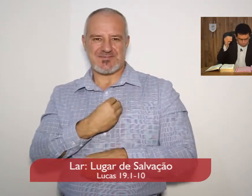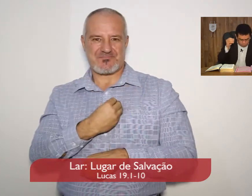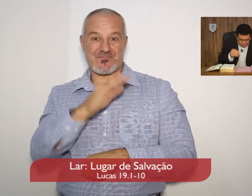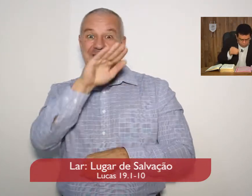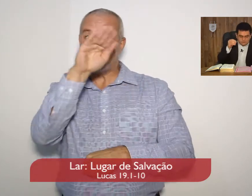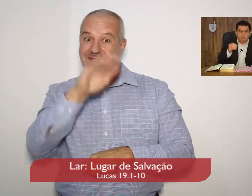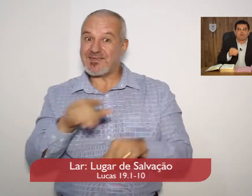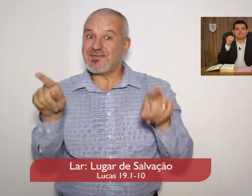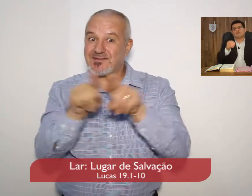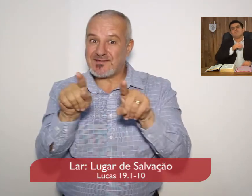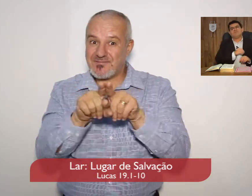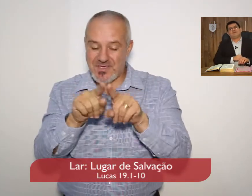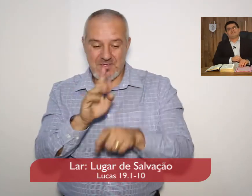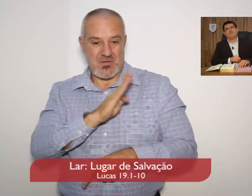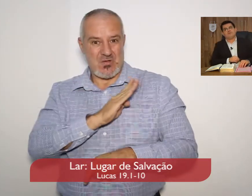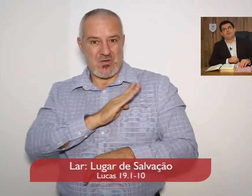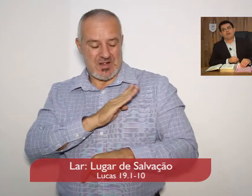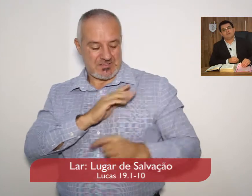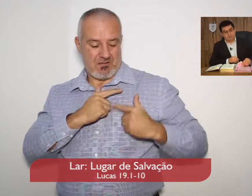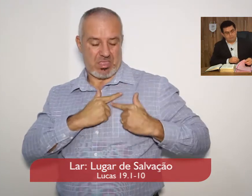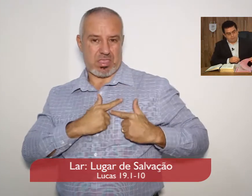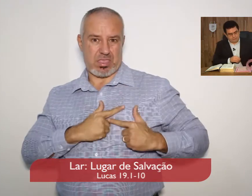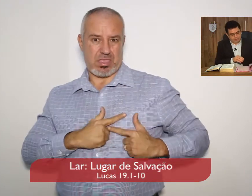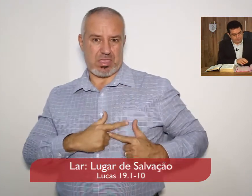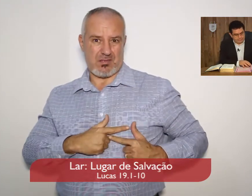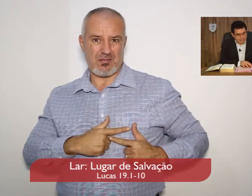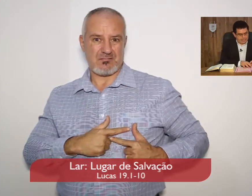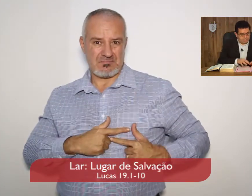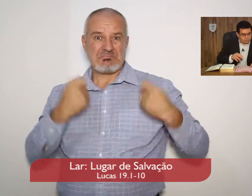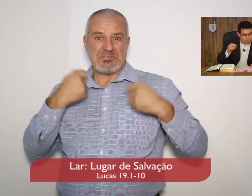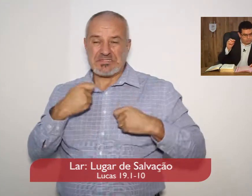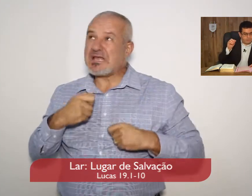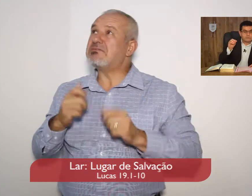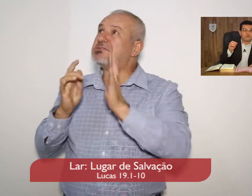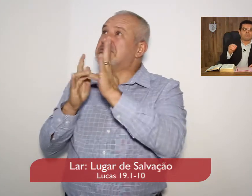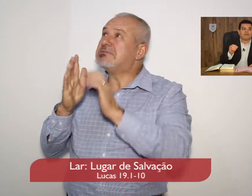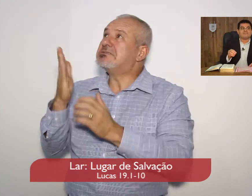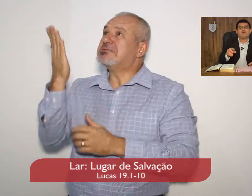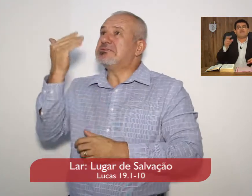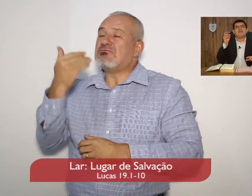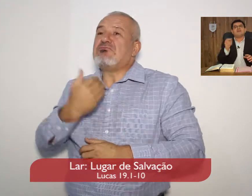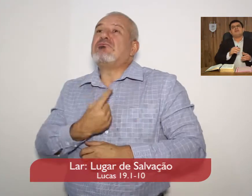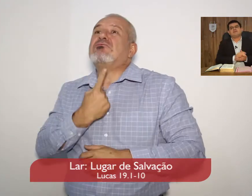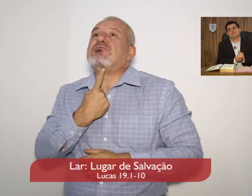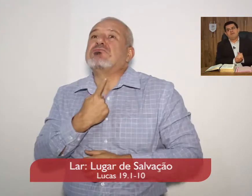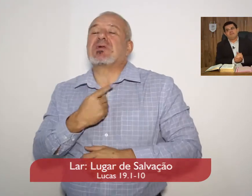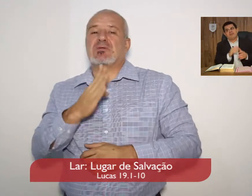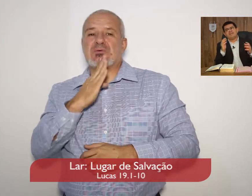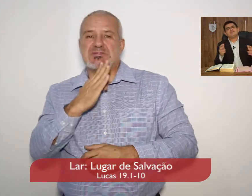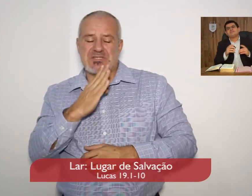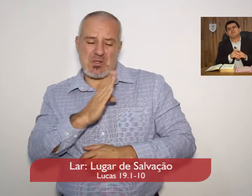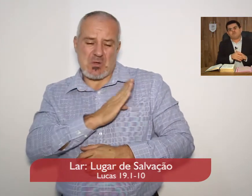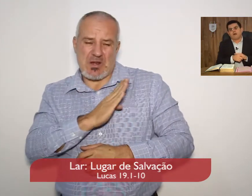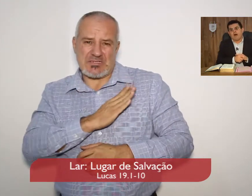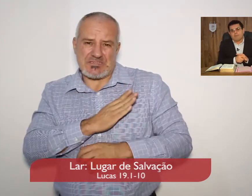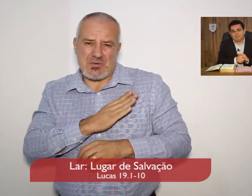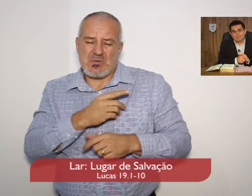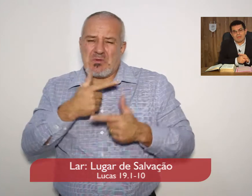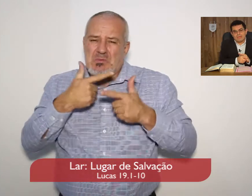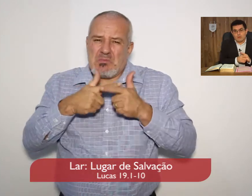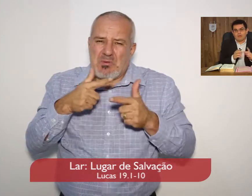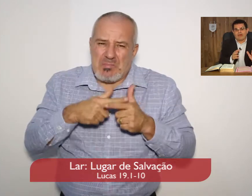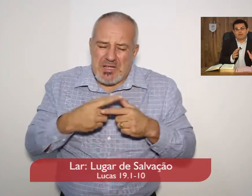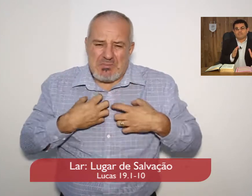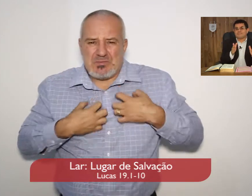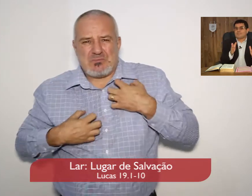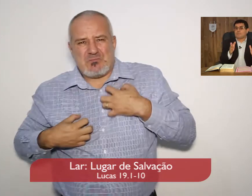ele possuía no seu coração um vazio do tamanho de Deus. Ele possuía no seu coração feridas em sua alma.